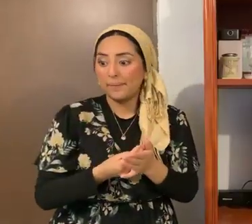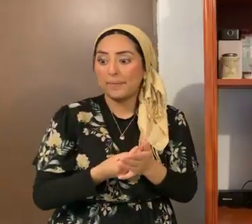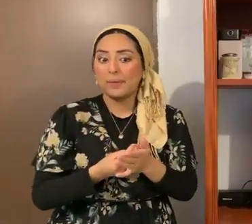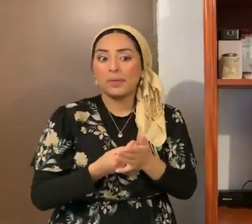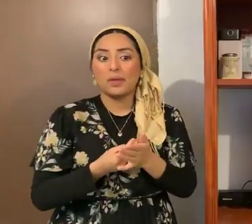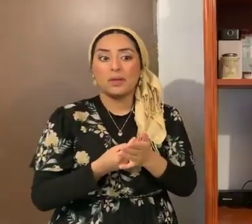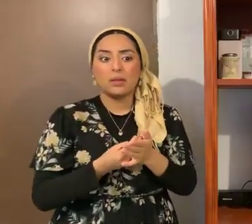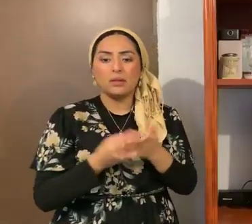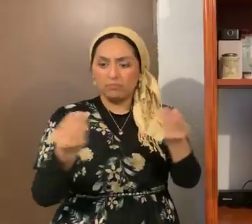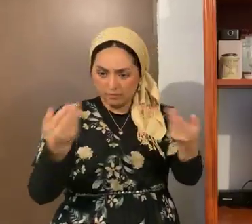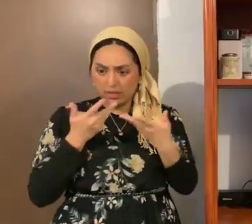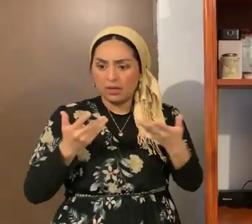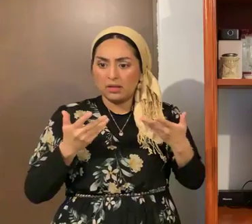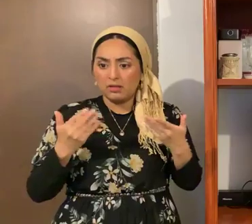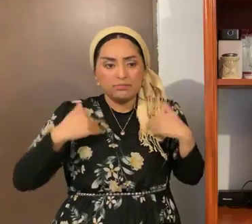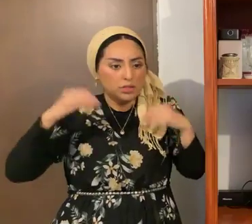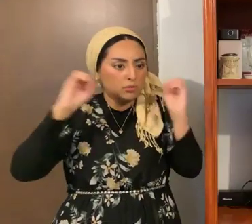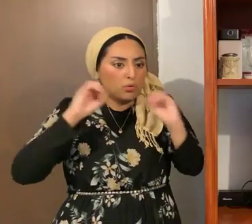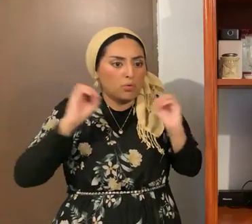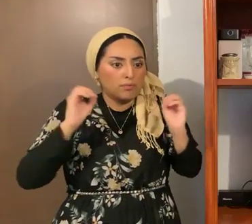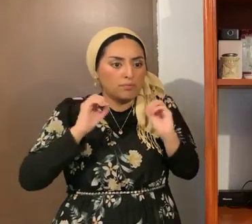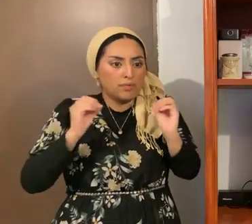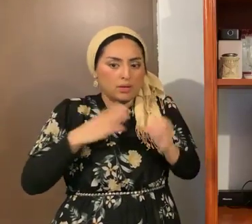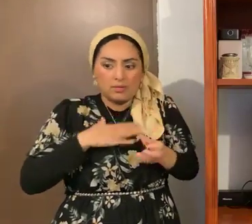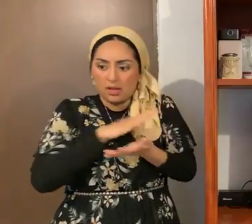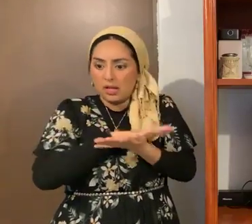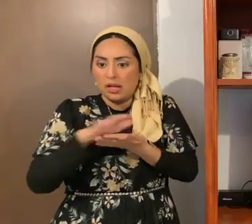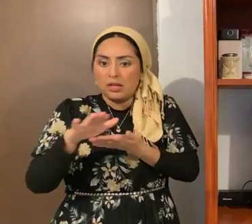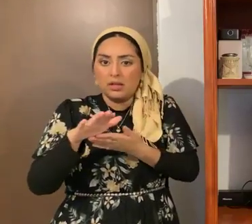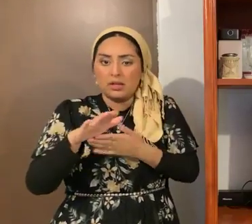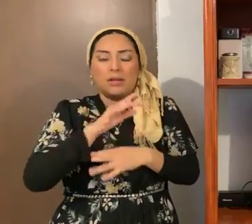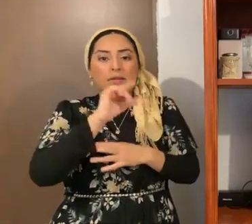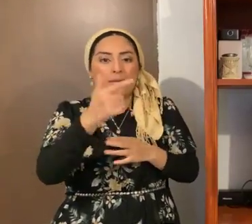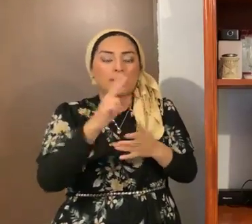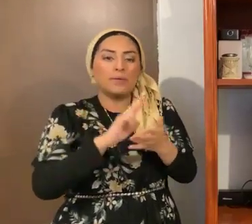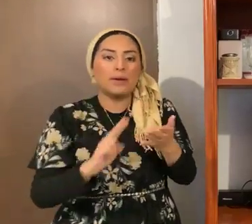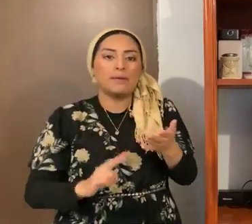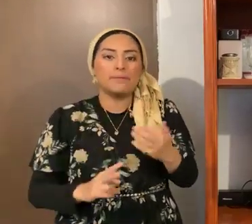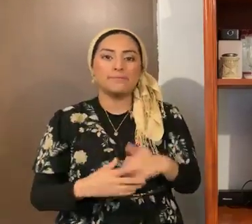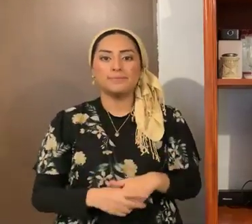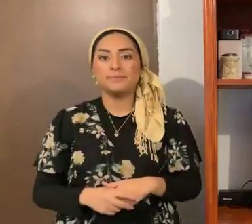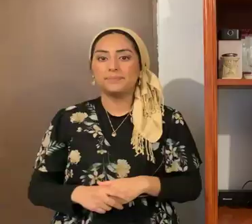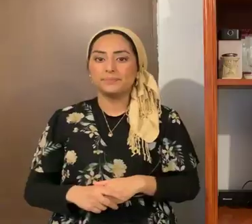y os lo restituiré. Aleluya, qué varón. A ver, todos en tres, amén.